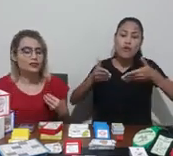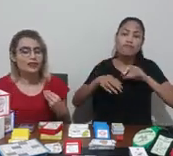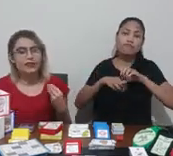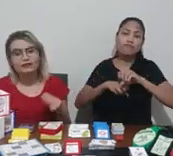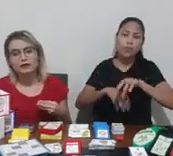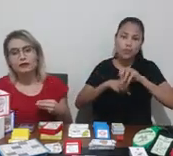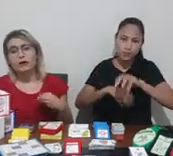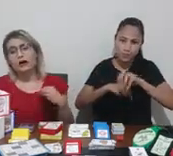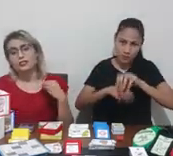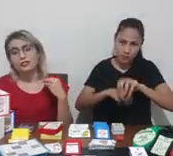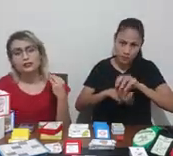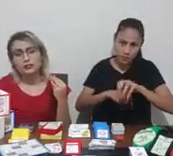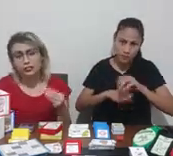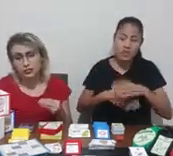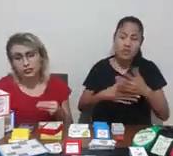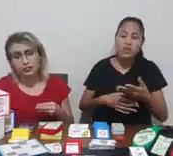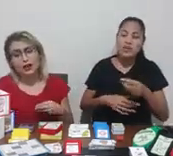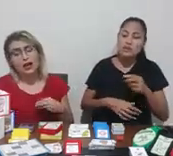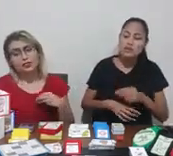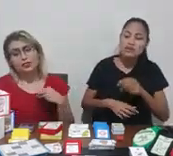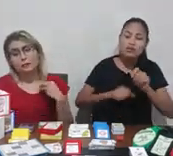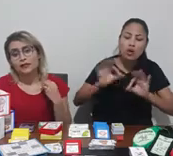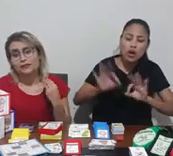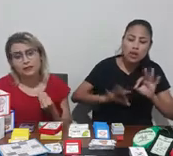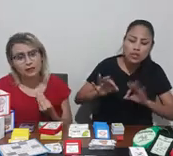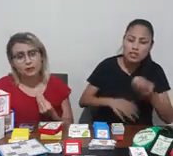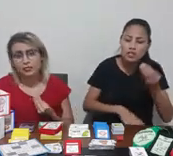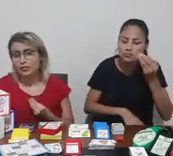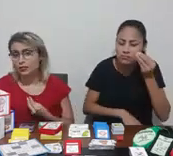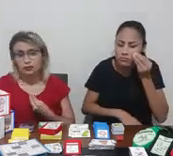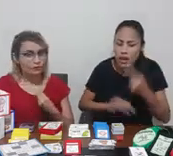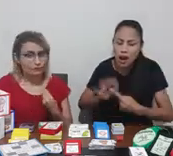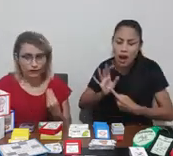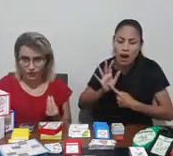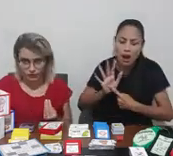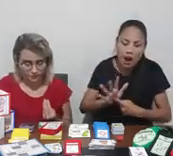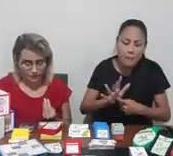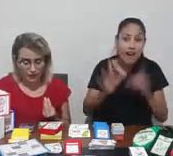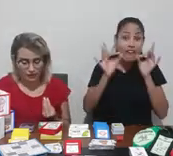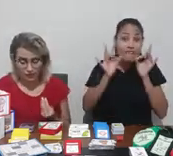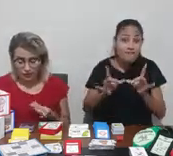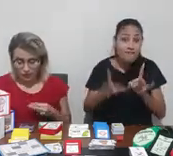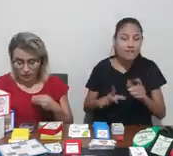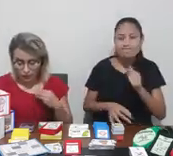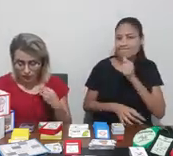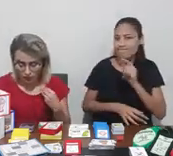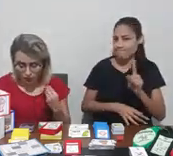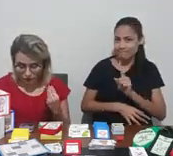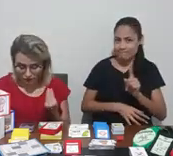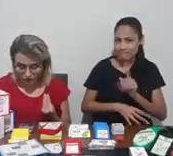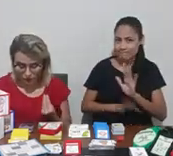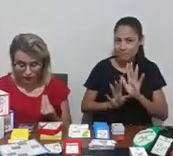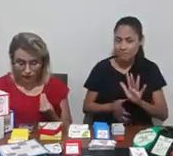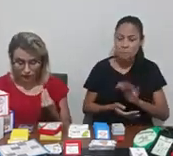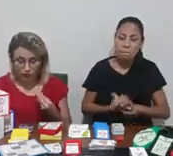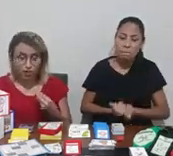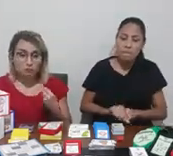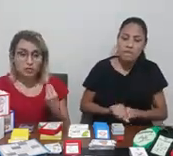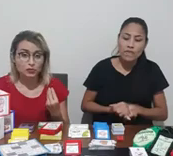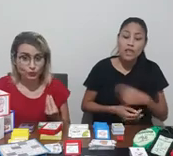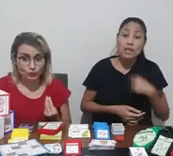a gente leva, a gente testa, a gente apresenta, mas a gente não vende, tá? Então, o que é que a gente faz? O que é